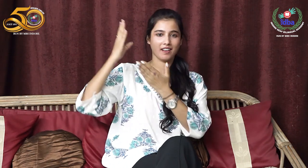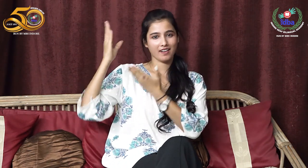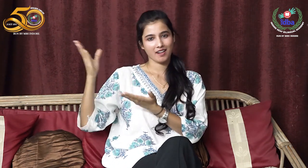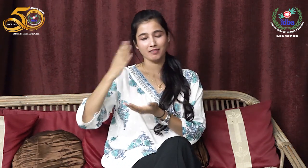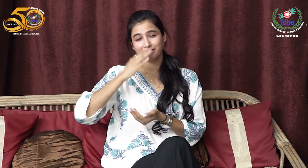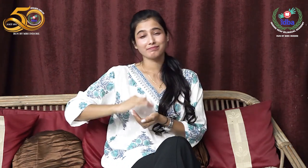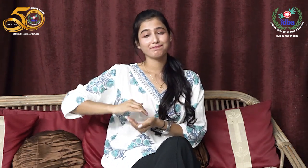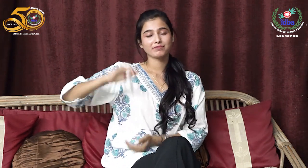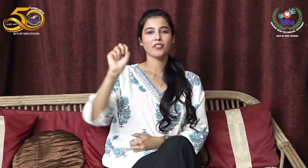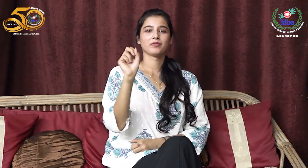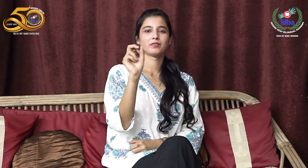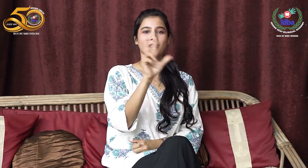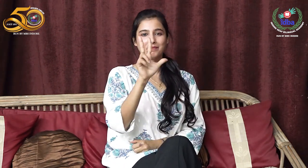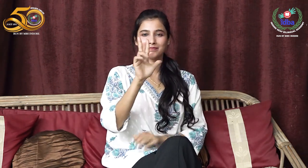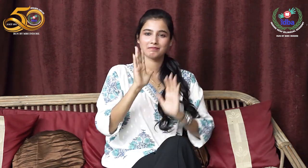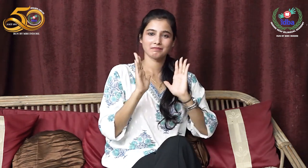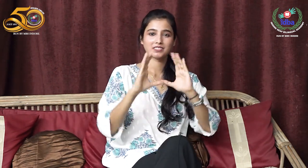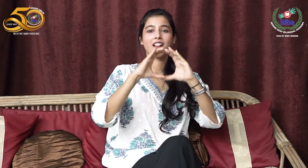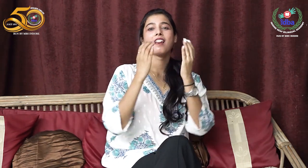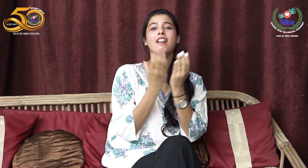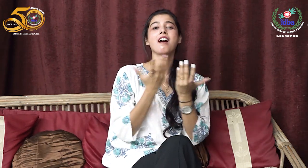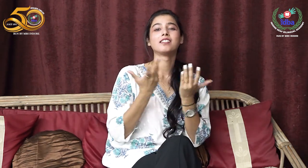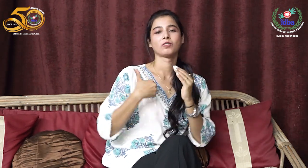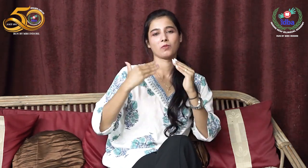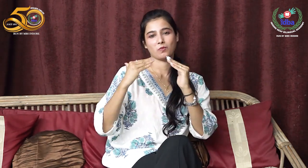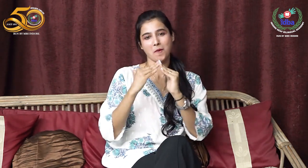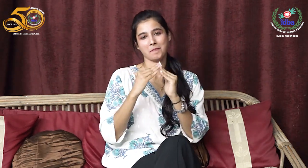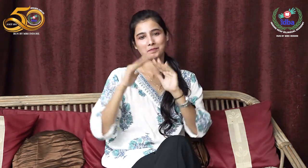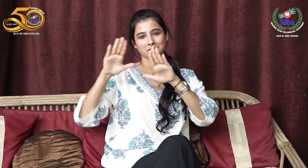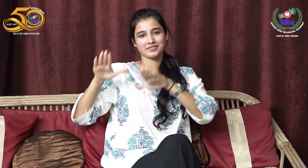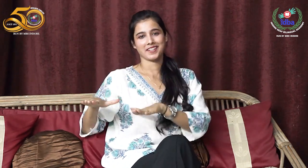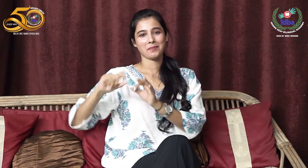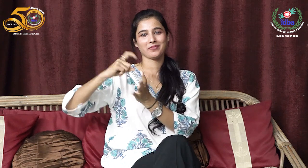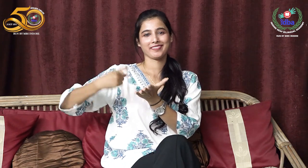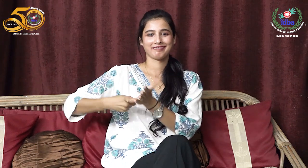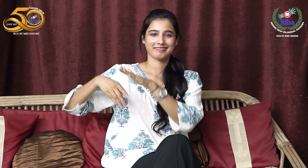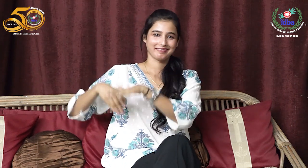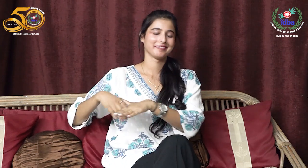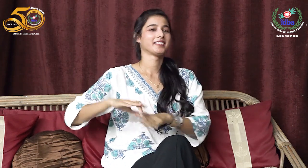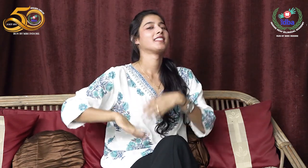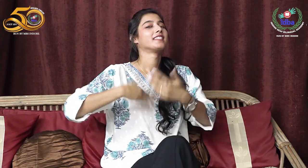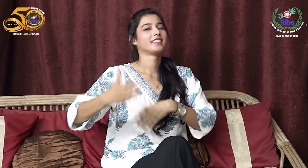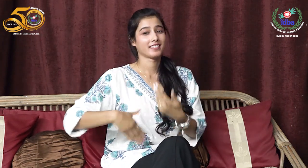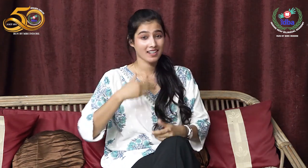पहले बिहार में ही जो थी मैं पढ़ी थी, क्लास 8 तक मैं वहाँ पढ़ी थी, मेरे घर पर ही, बिहार में।